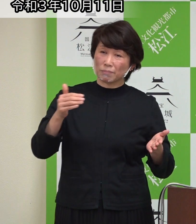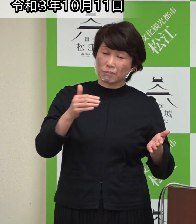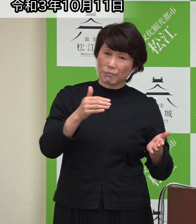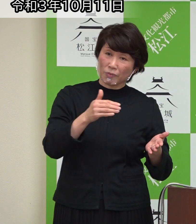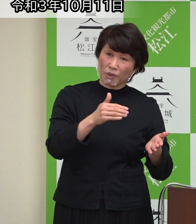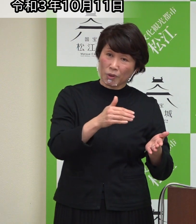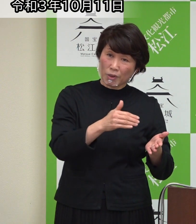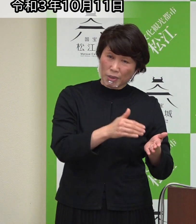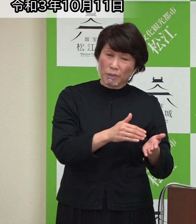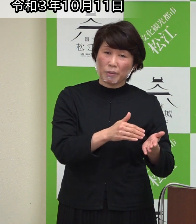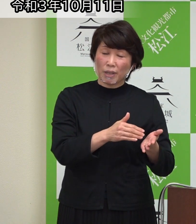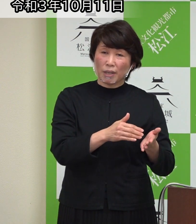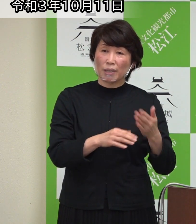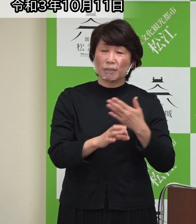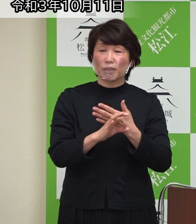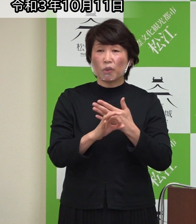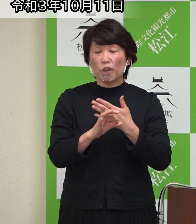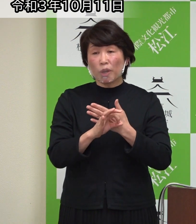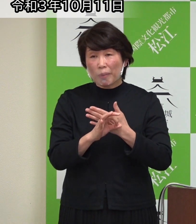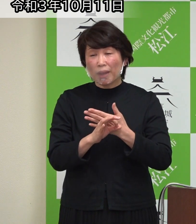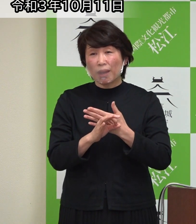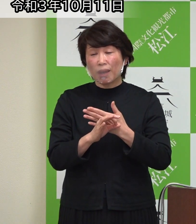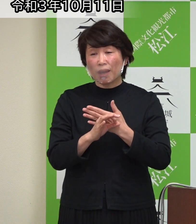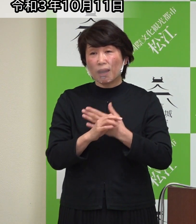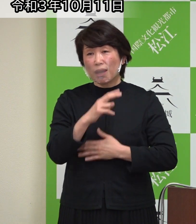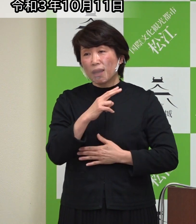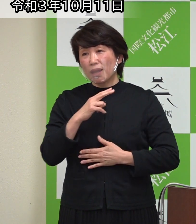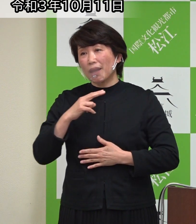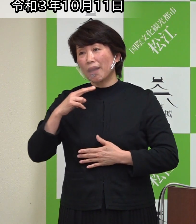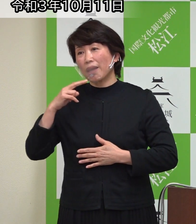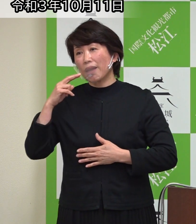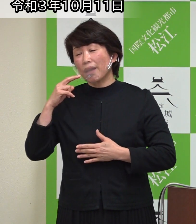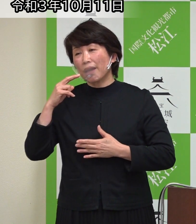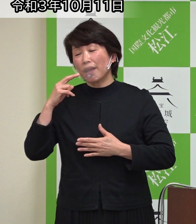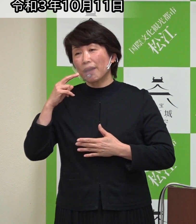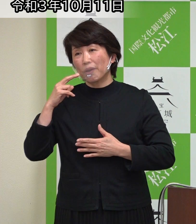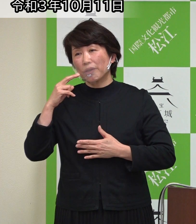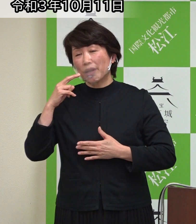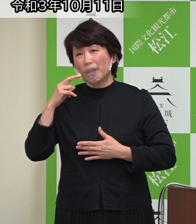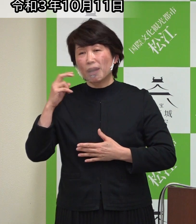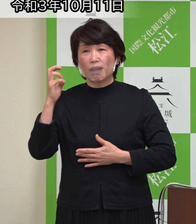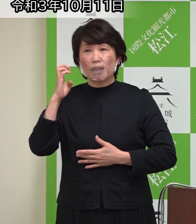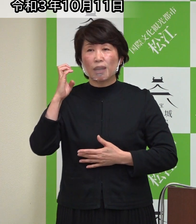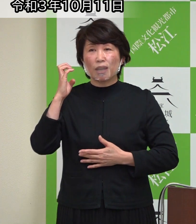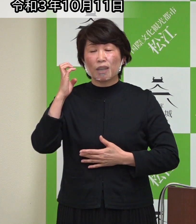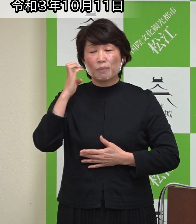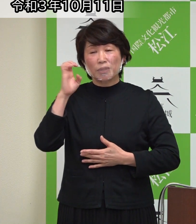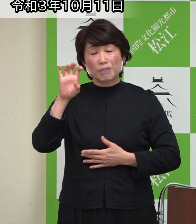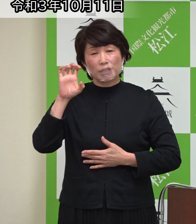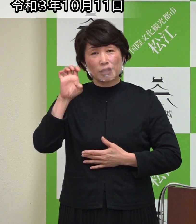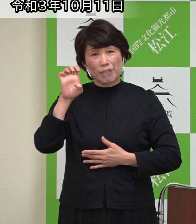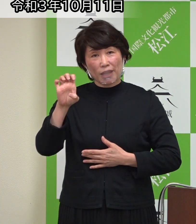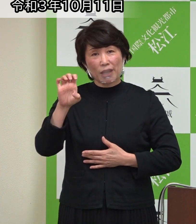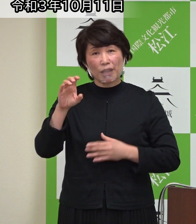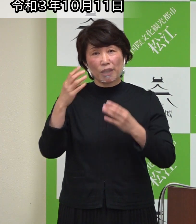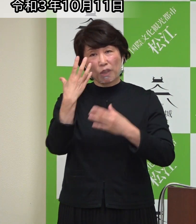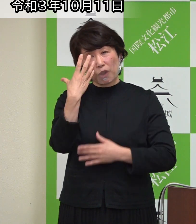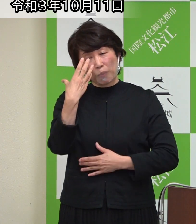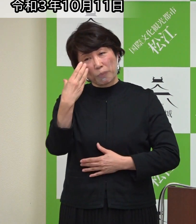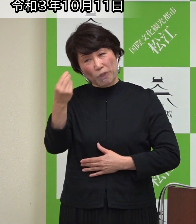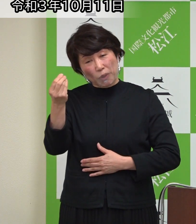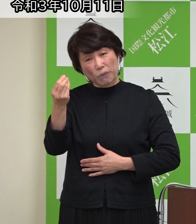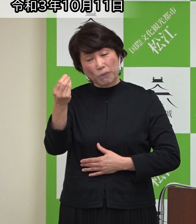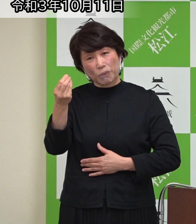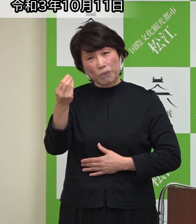って恐縮ですが、例えば英語での発信なんかも含めてですね、その松江市の魅力というのがいろんな方に伝わっていく形にはしていきたいんです